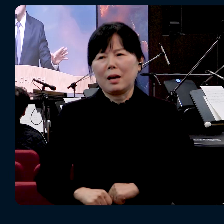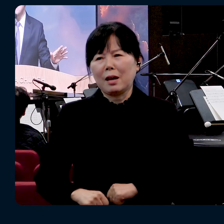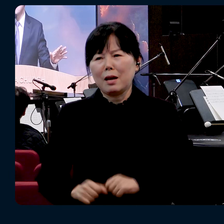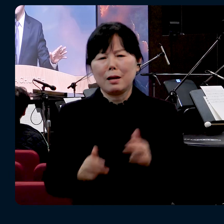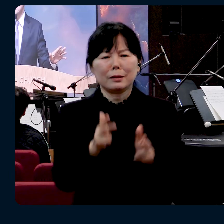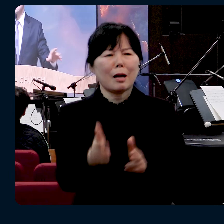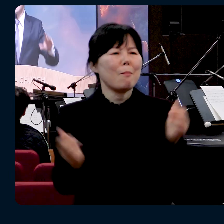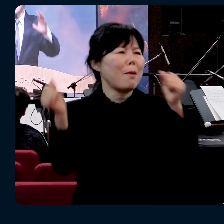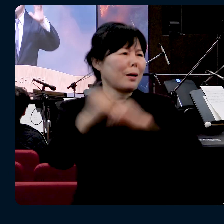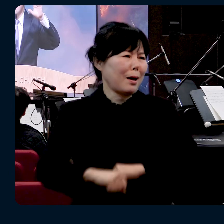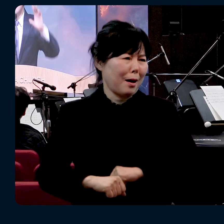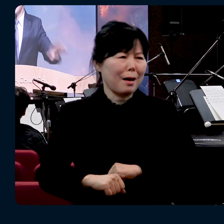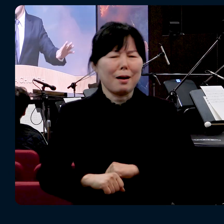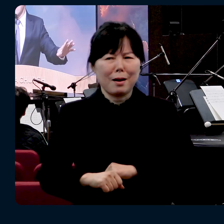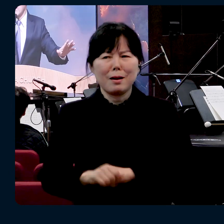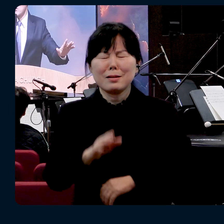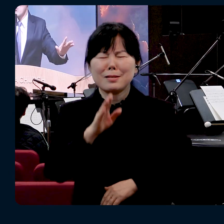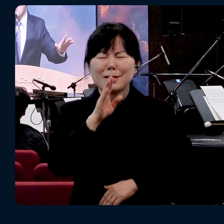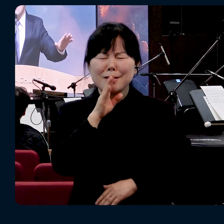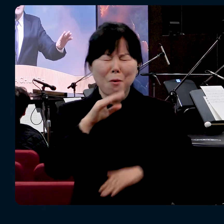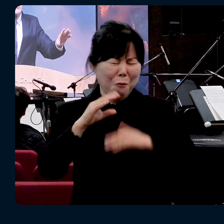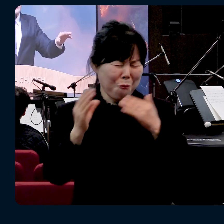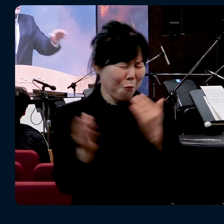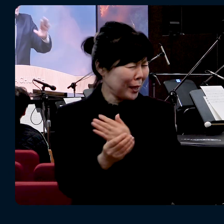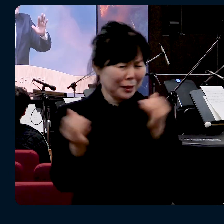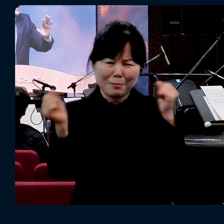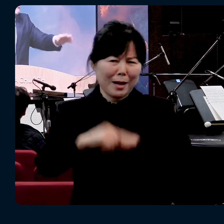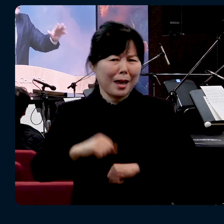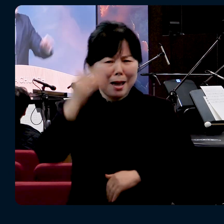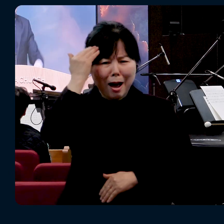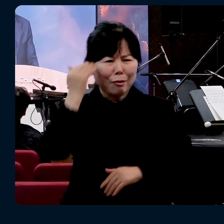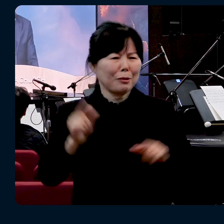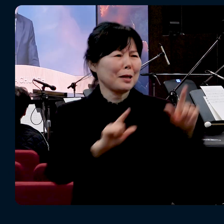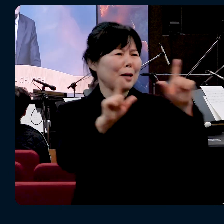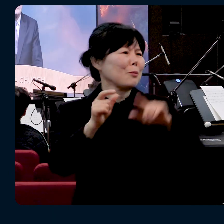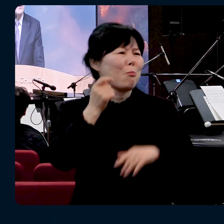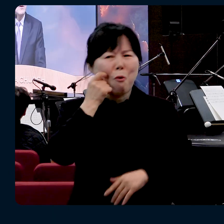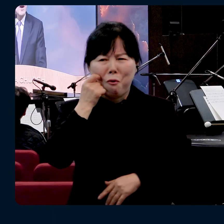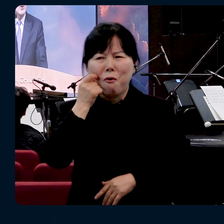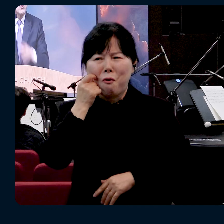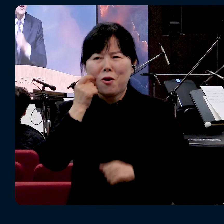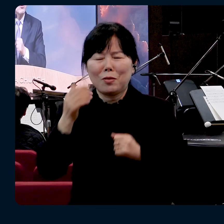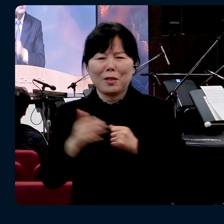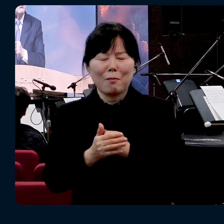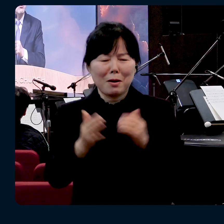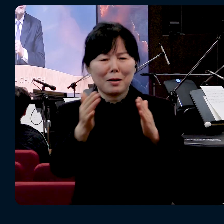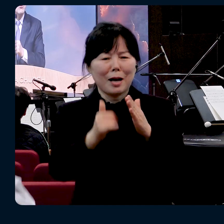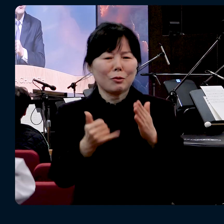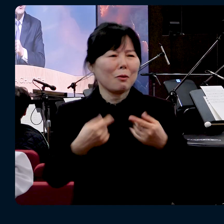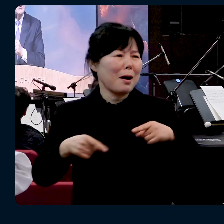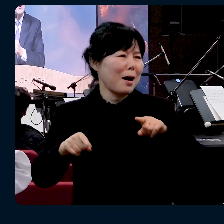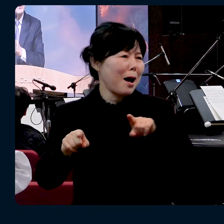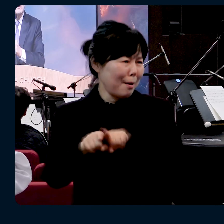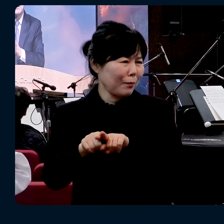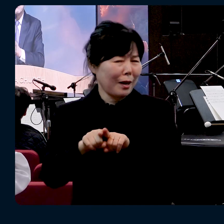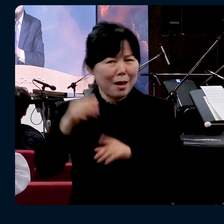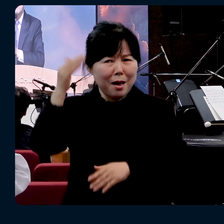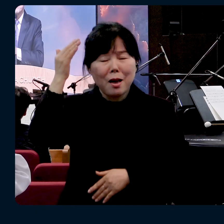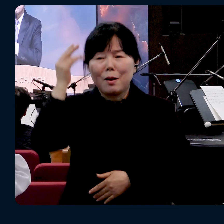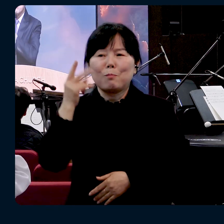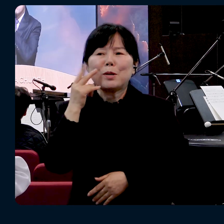망한 거예요. 진짜 망해도 너무 많이 망해가지고 도저히 한국에 있을 수가 없어가지고 가족 데리고